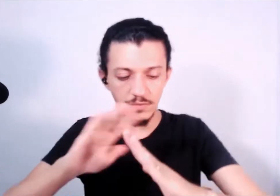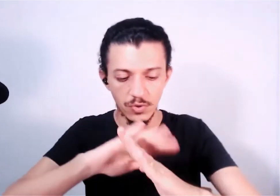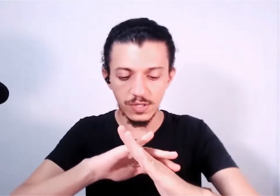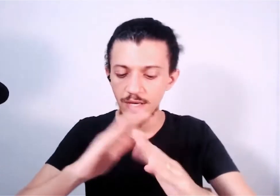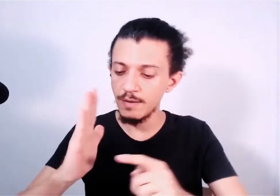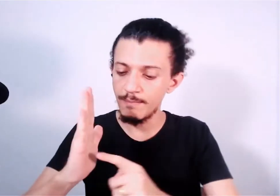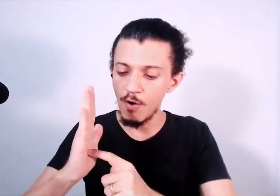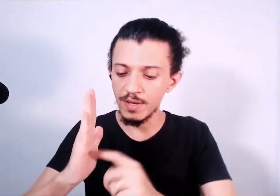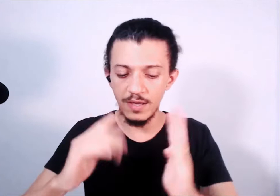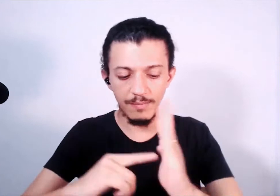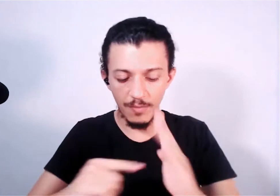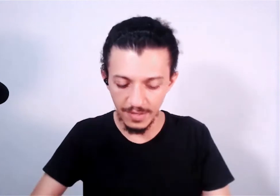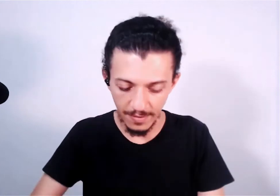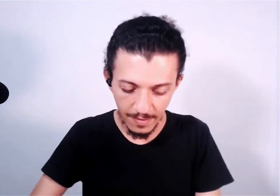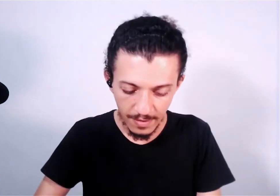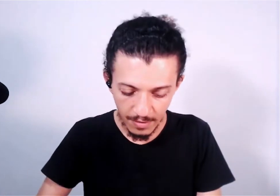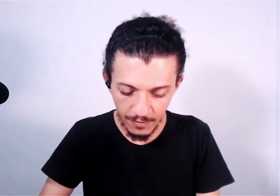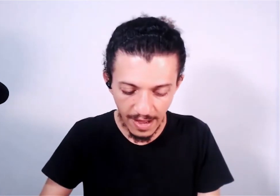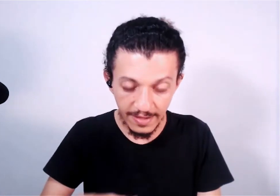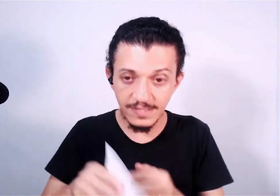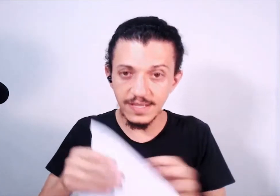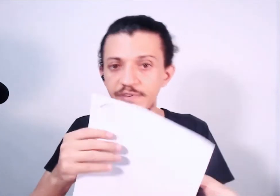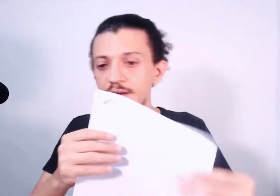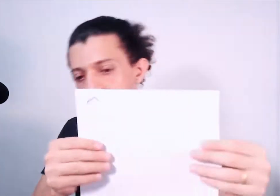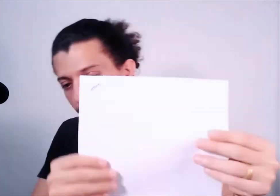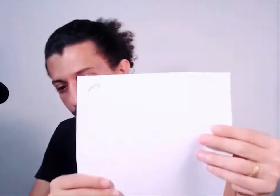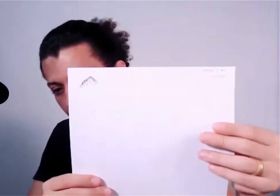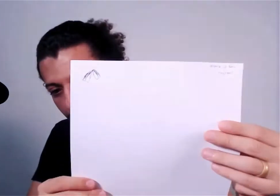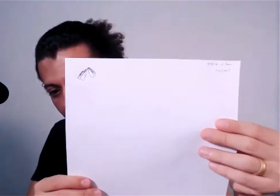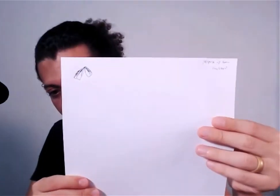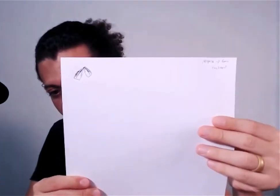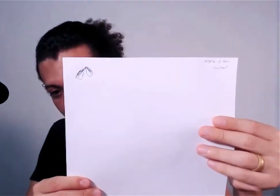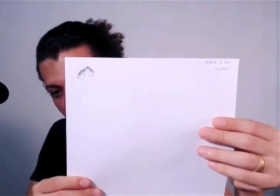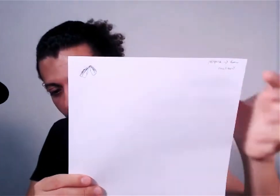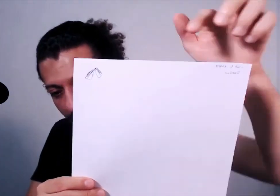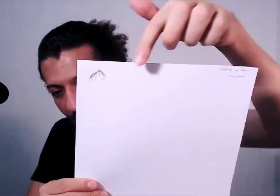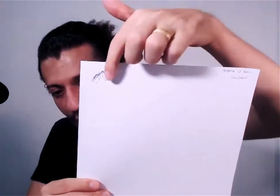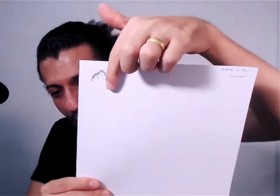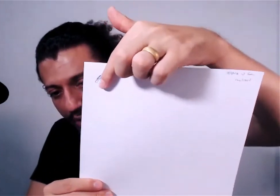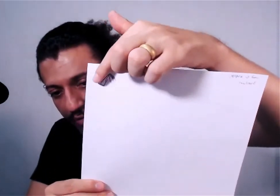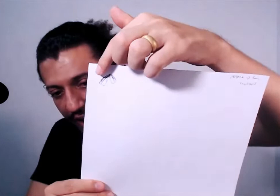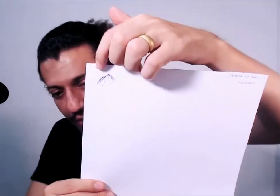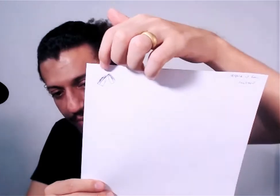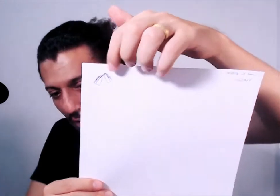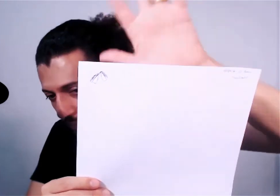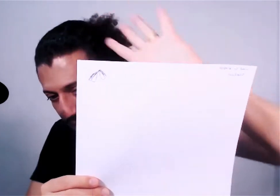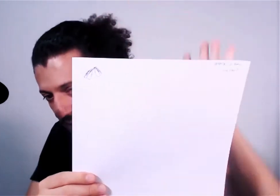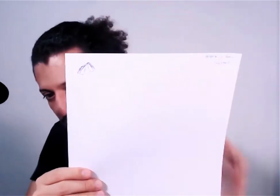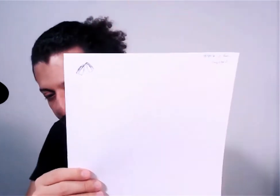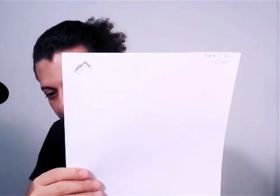dorso aqui, palma aqui, palma aqui. Então, eu fui lá e escrevi. Ficou um tamanho um pouquinho diferente uma da outra, mas isso não vai influenciar